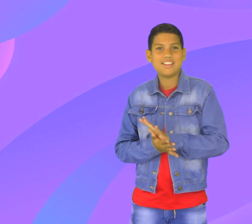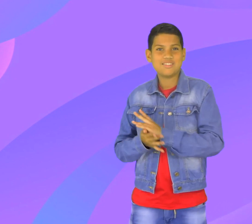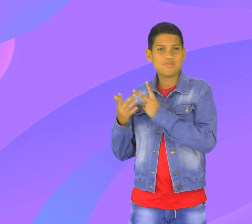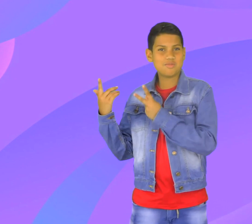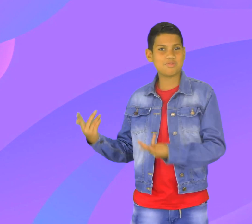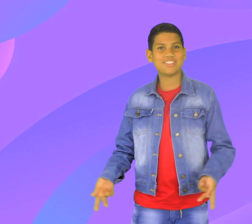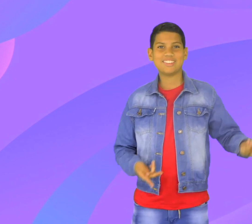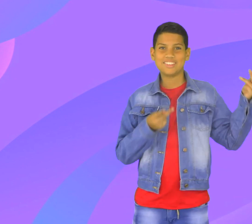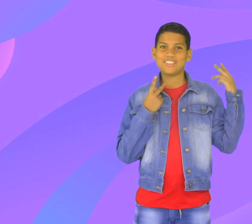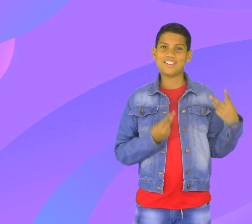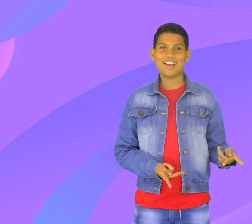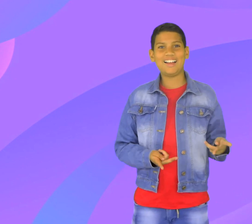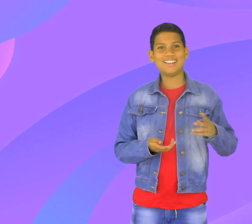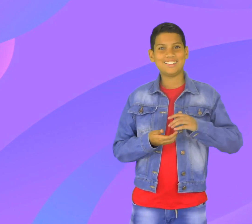a...